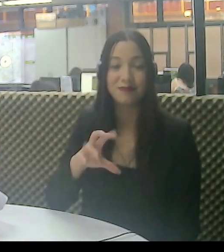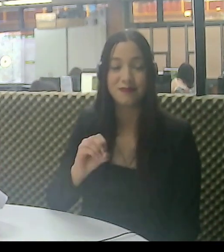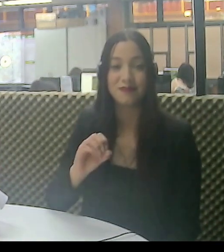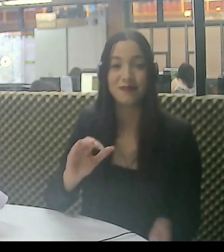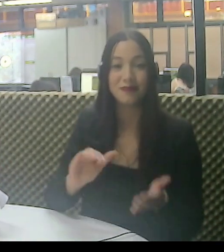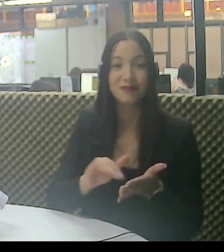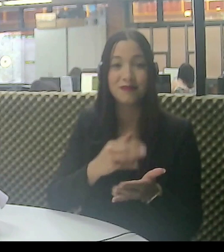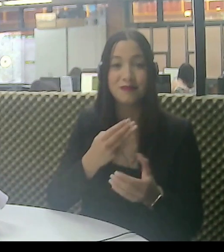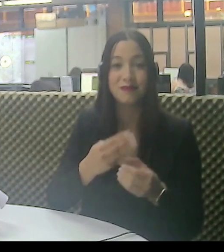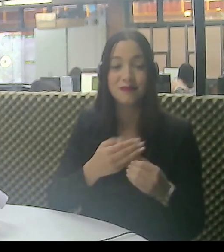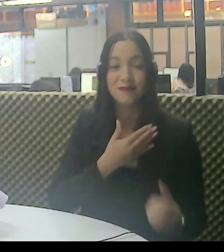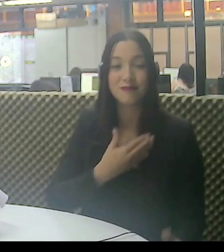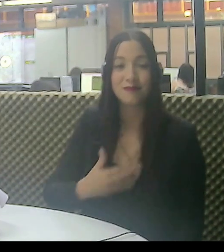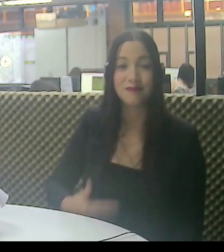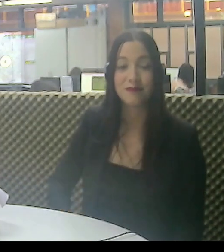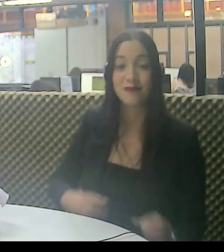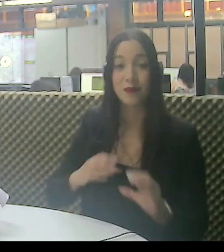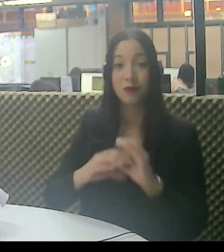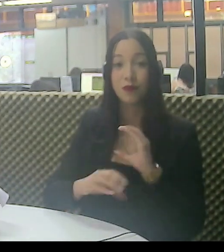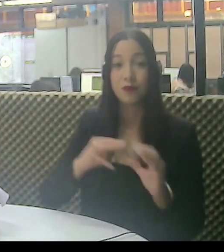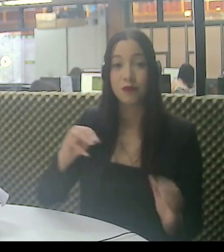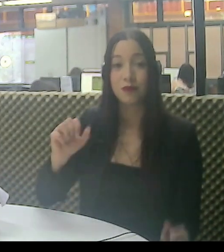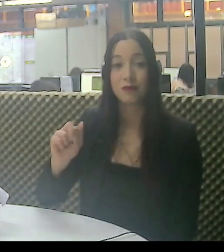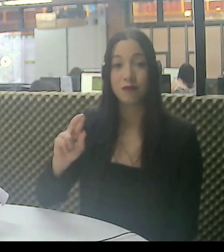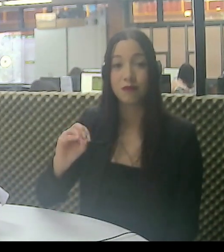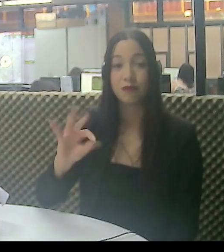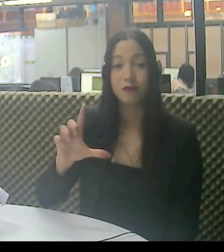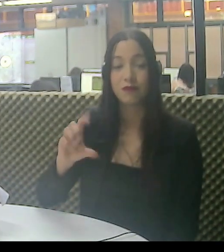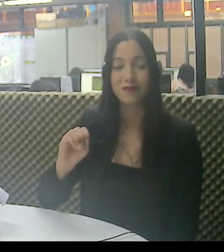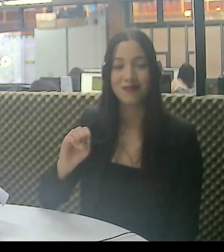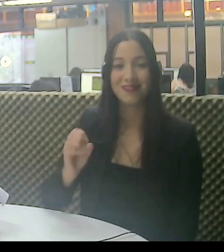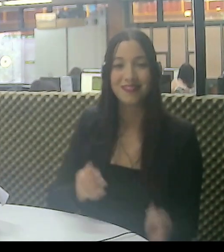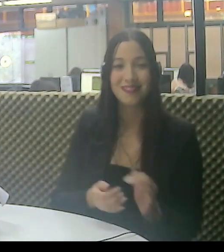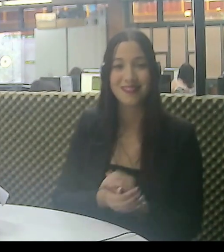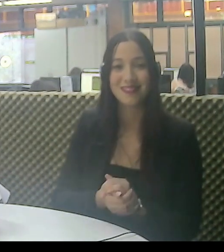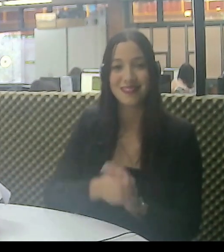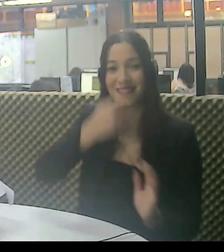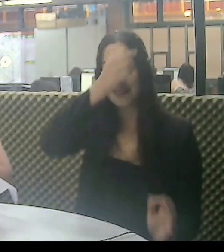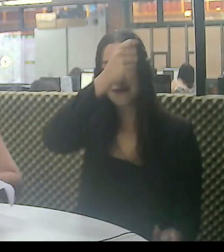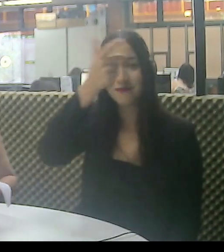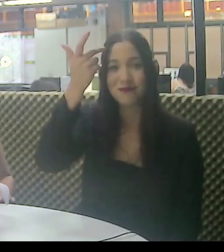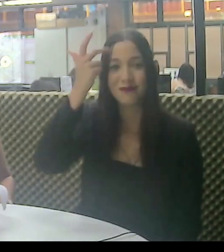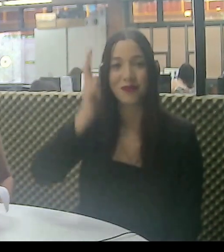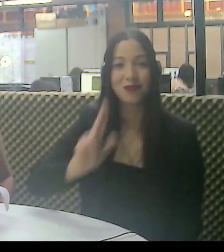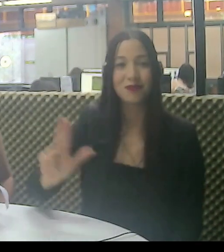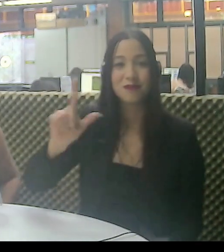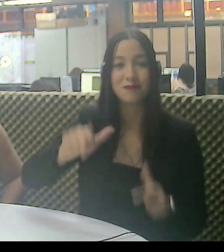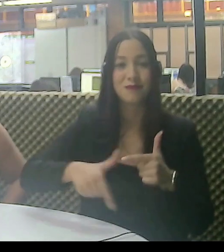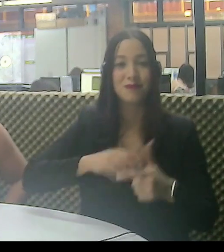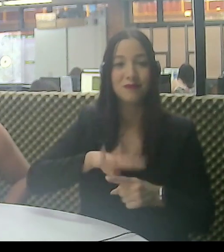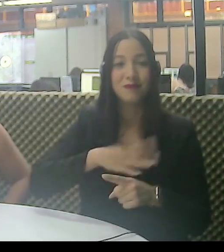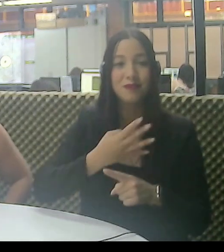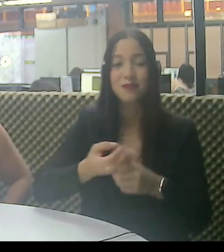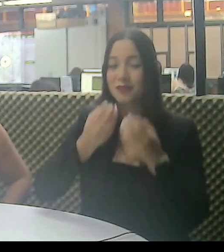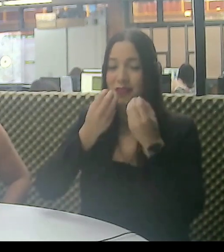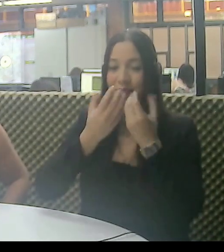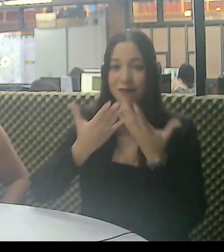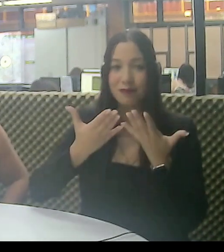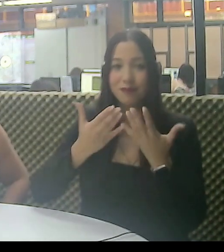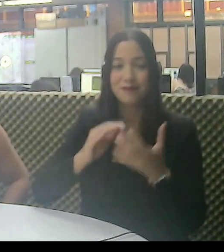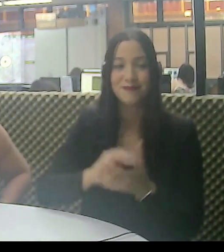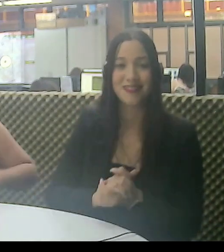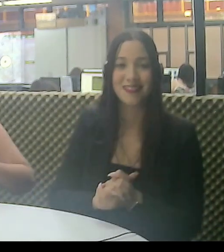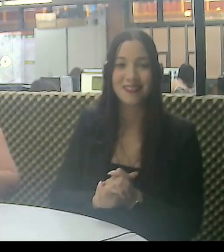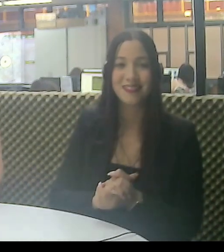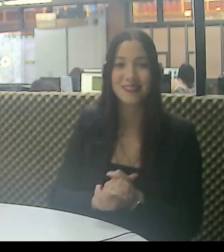secretário municipal de governo e comunicação Marco Túlio de Castro Karma Prefeitura de Uberlândia fazer mais fazer